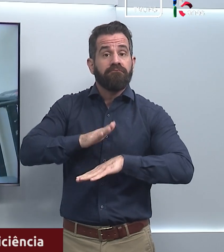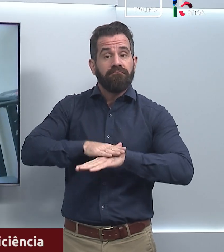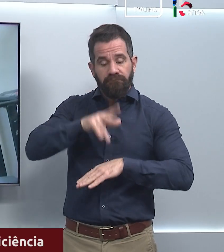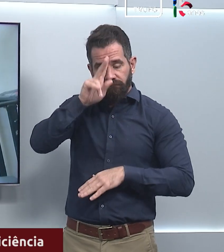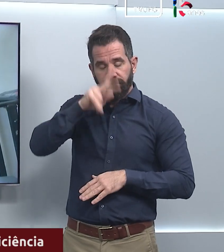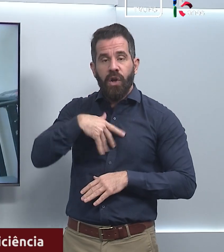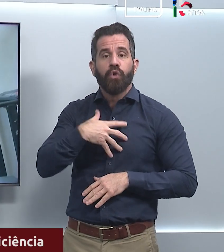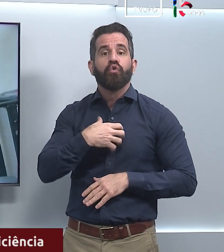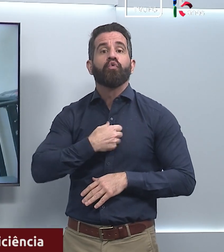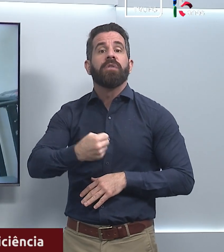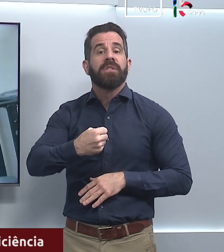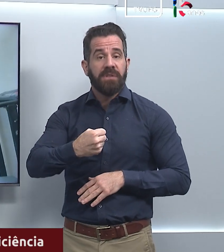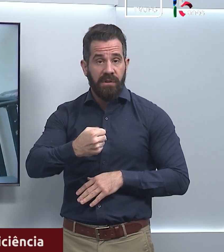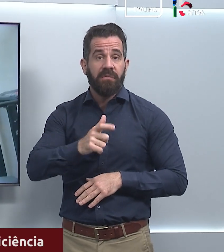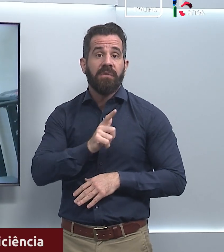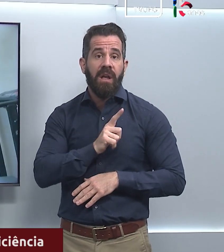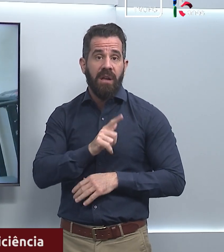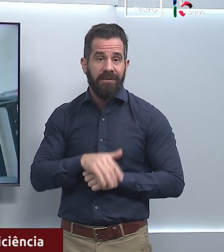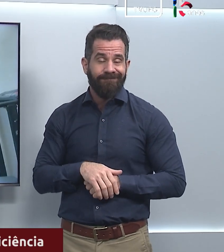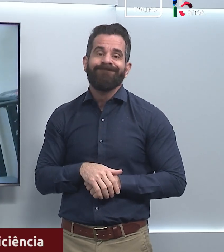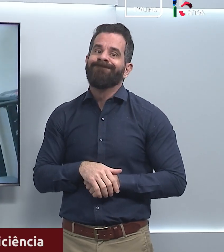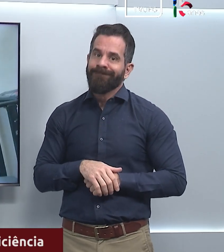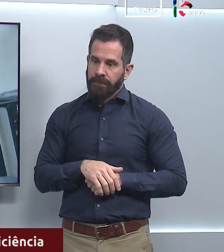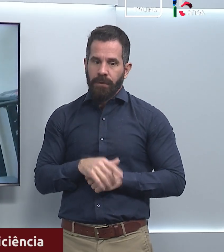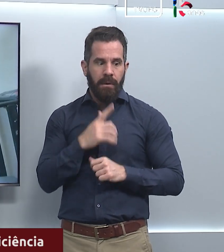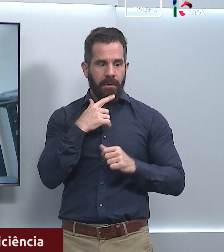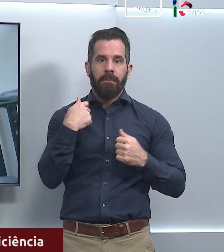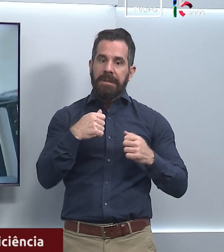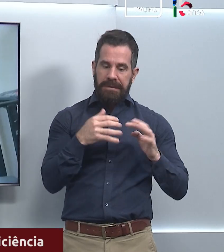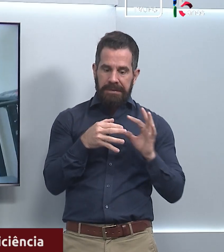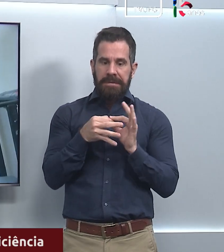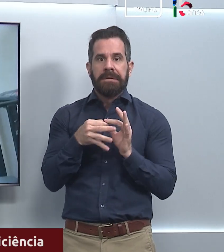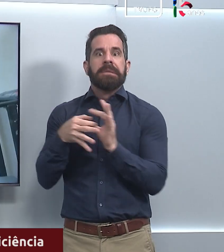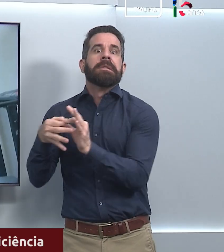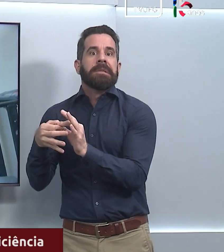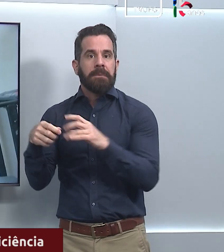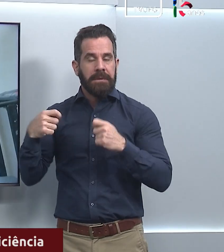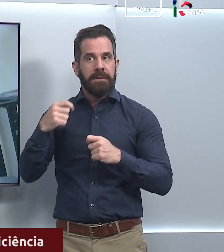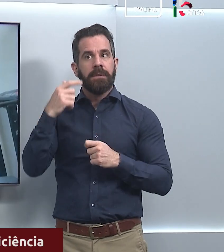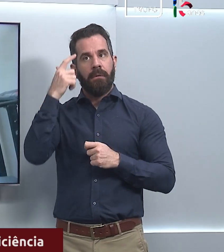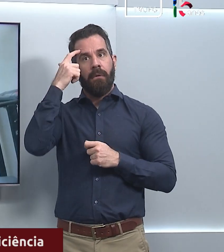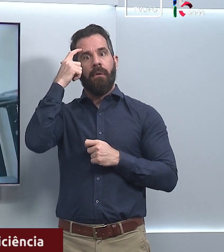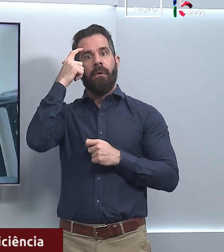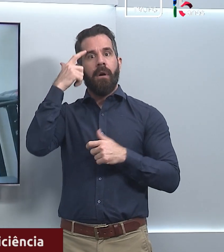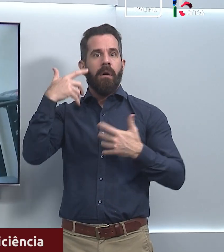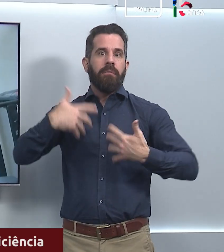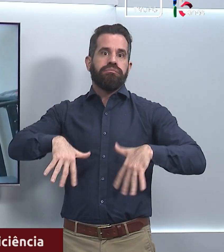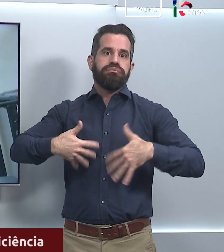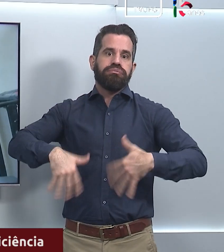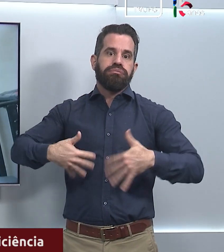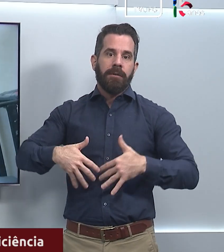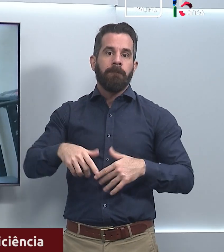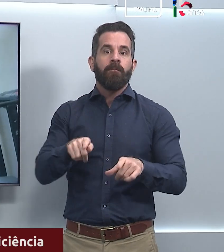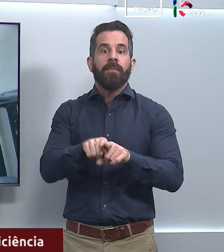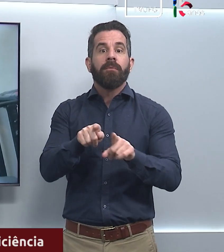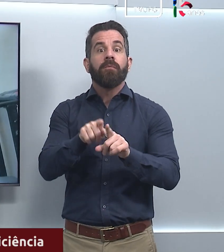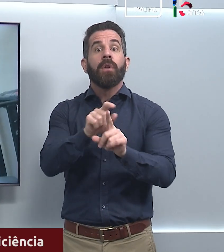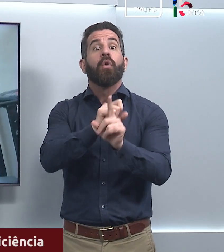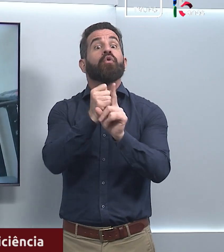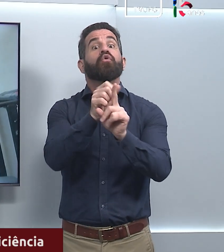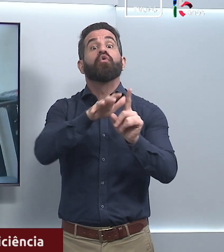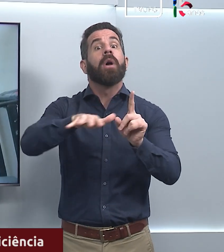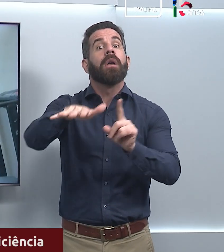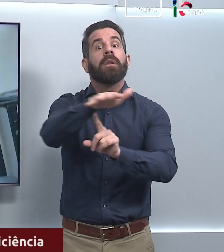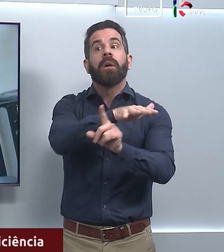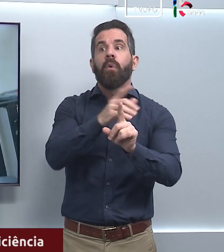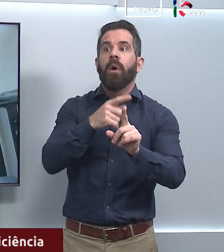suicídio. Então, isso é bastante relevante da gente fazer essa união, e é um tema que a sociedade faz, não pode falar,